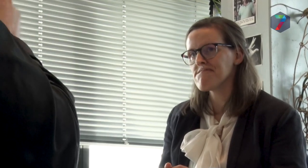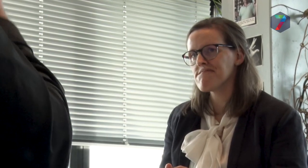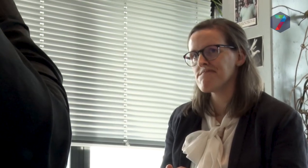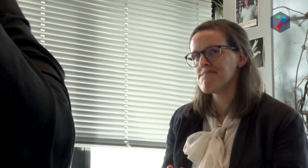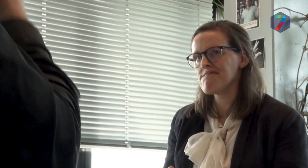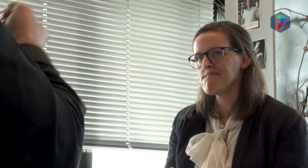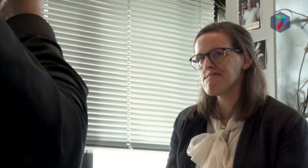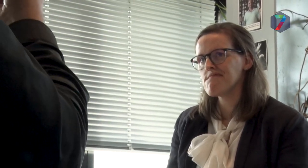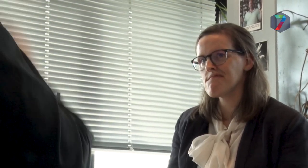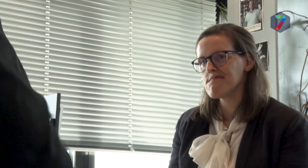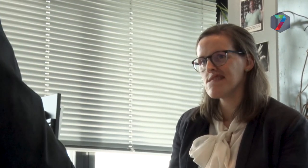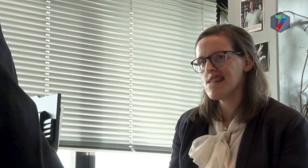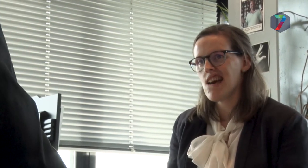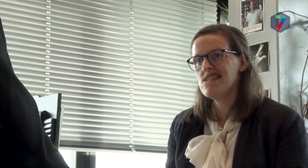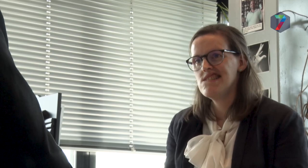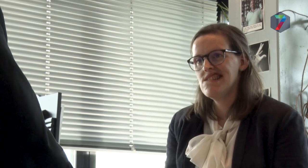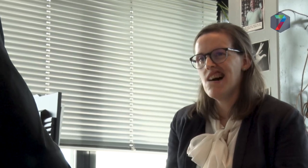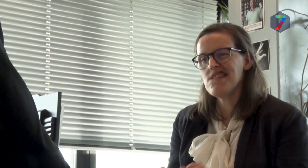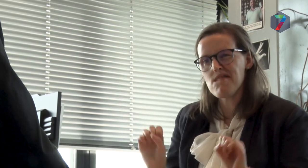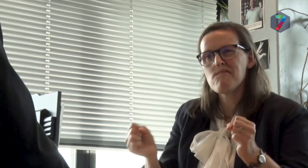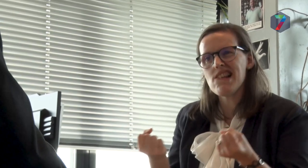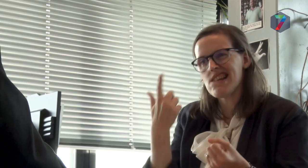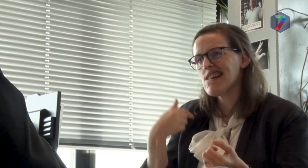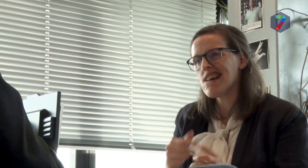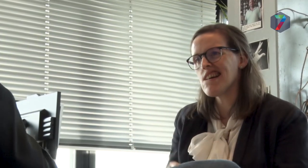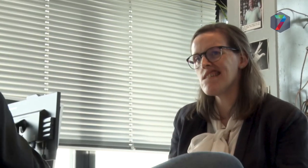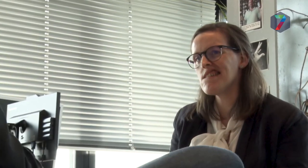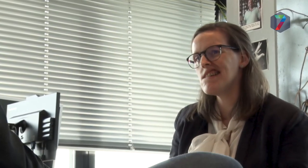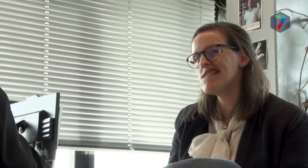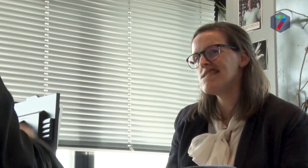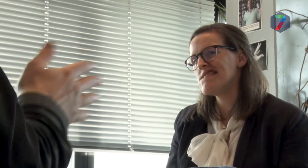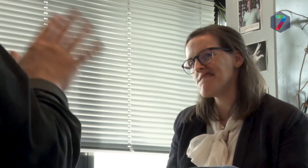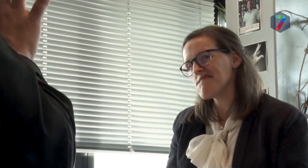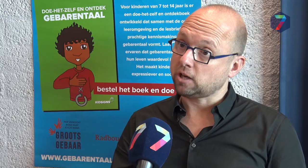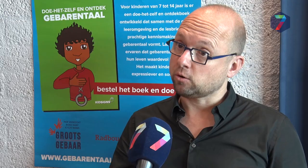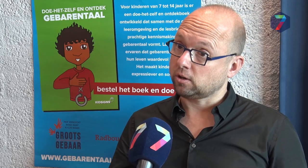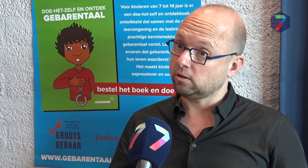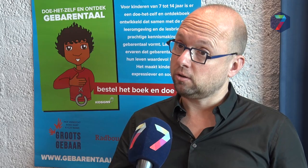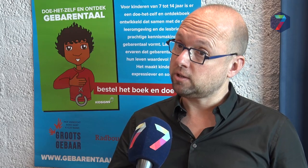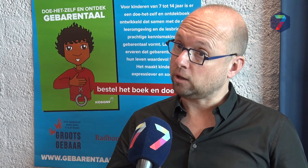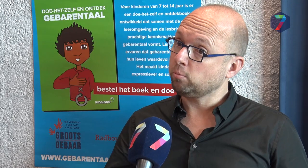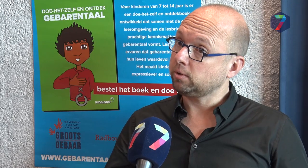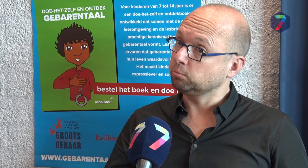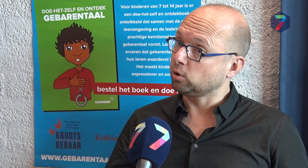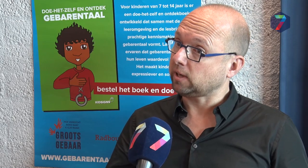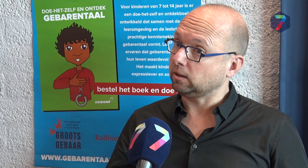Daar is geen tijd meer voor, maar je bent dan ook niet meer zo flexibel. Kinderen daarentegen, die zuigen een taal op als moedertaal.